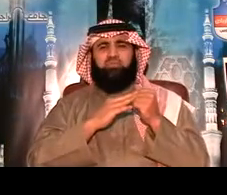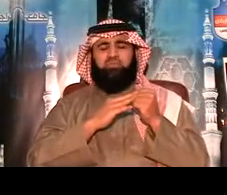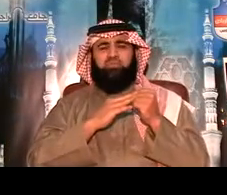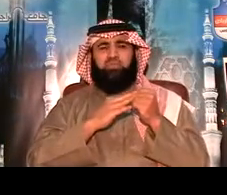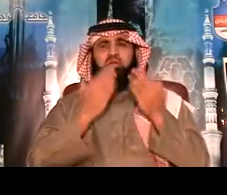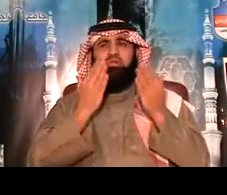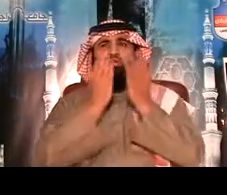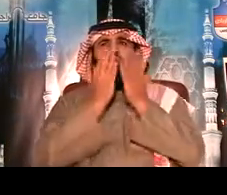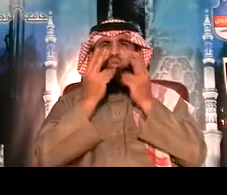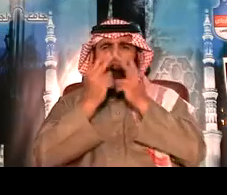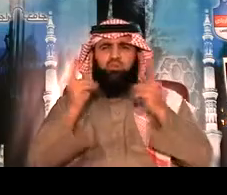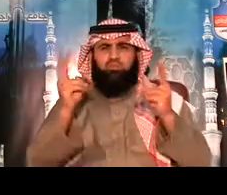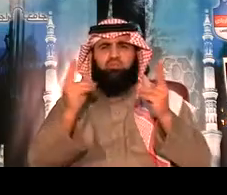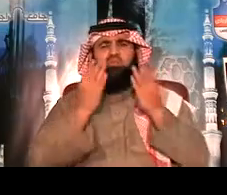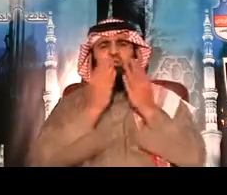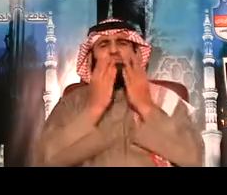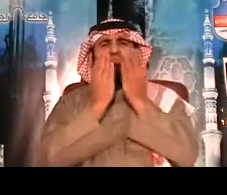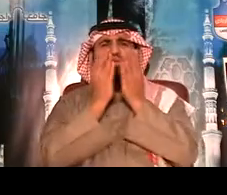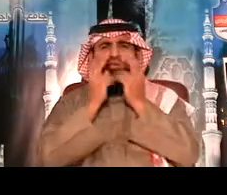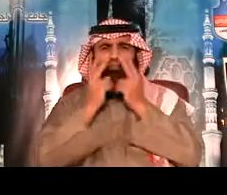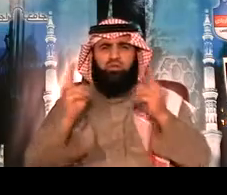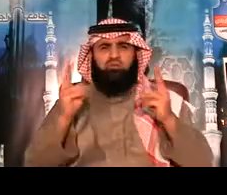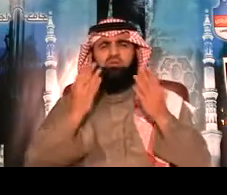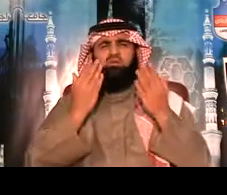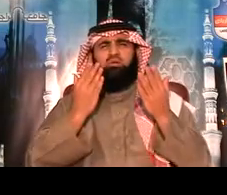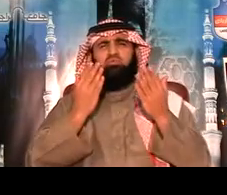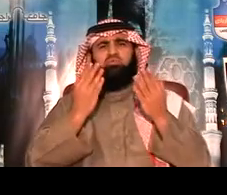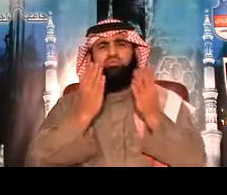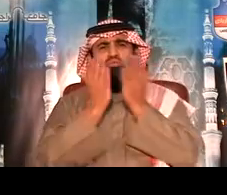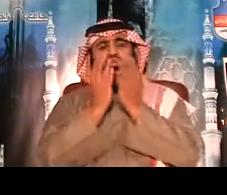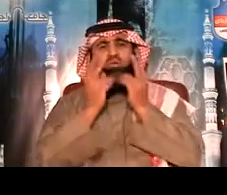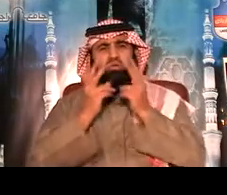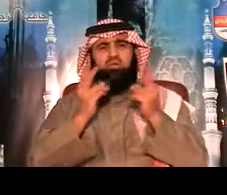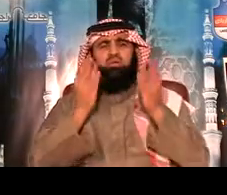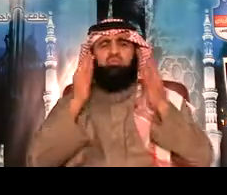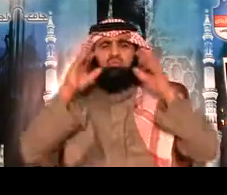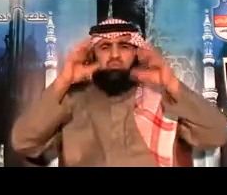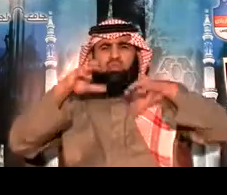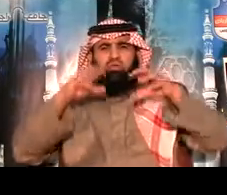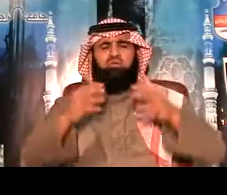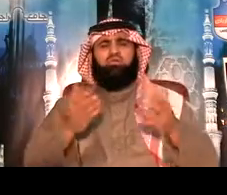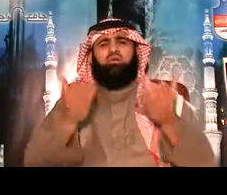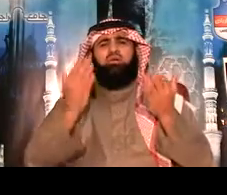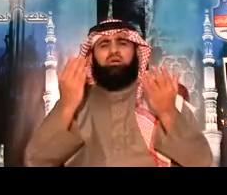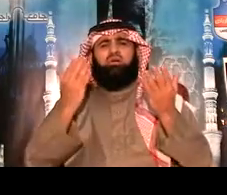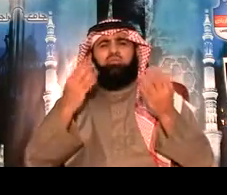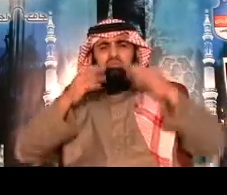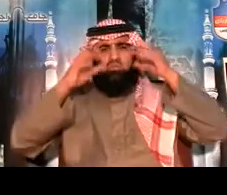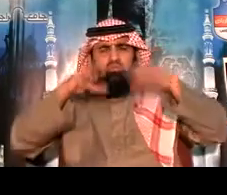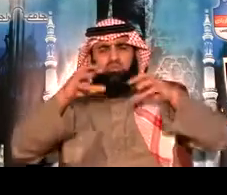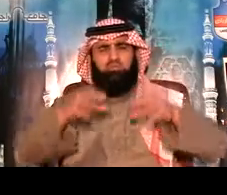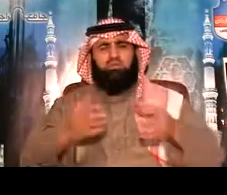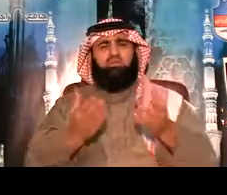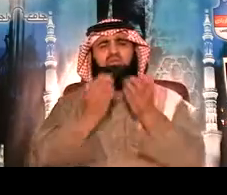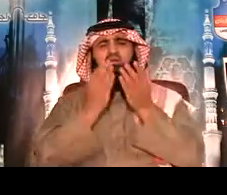دعاءنا، اللهم استجب دعاءنا، اللهم أغثنا، اللهم أغثنا،